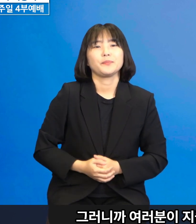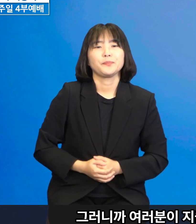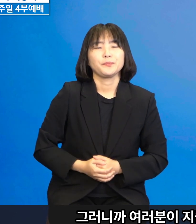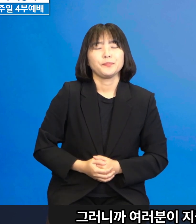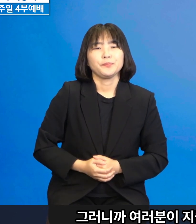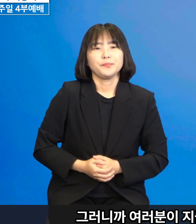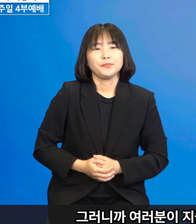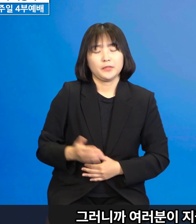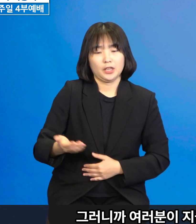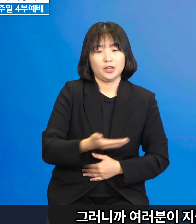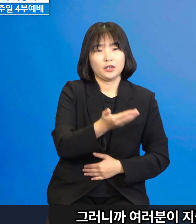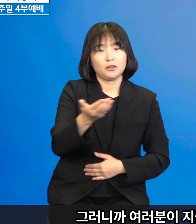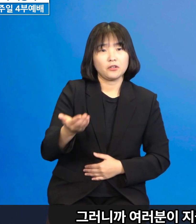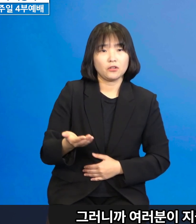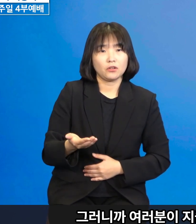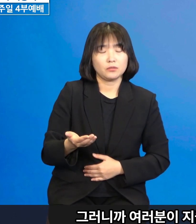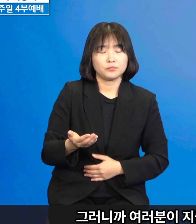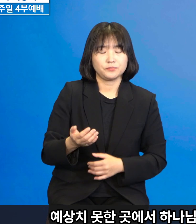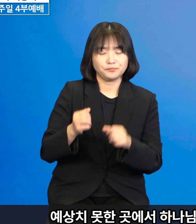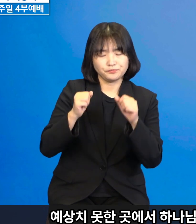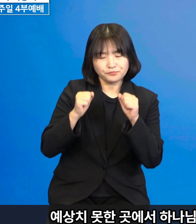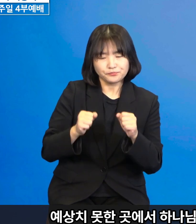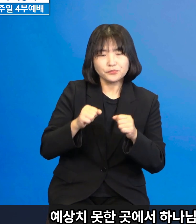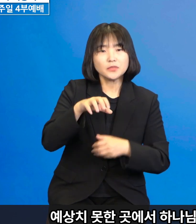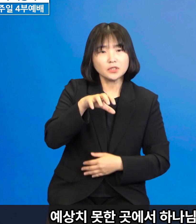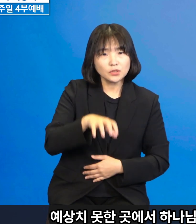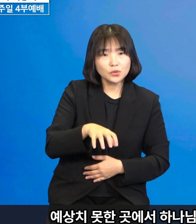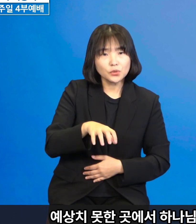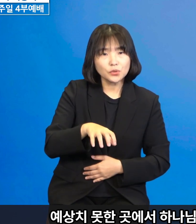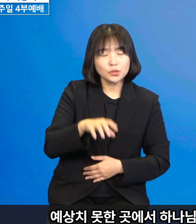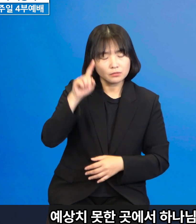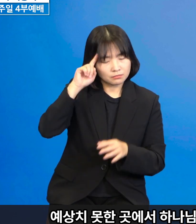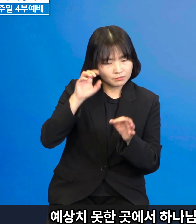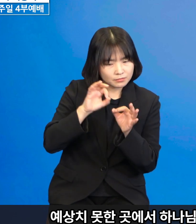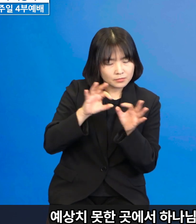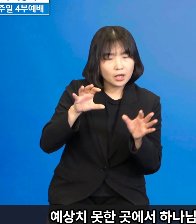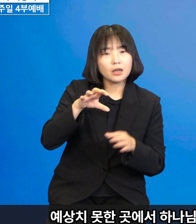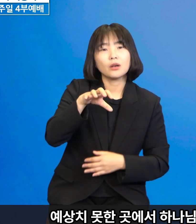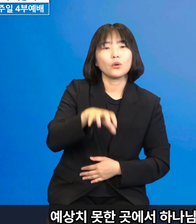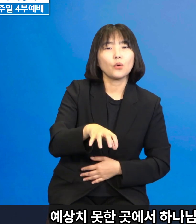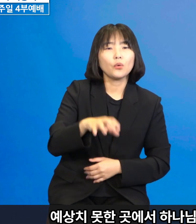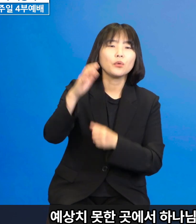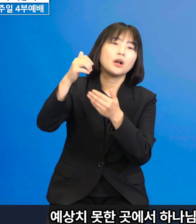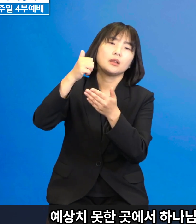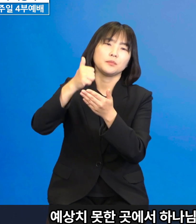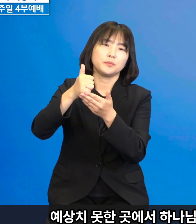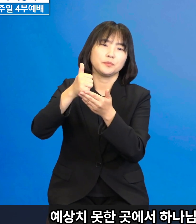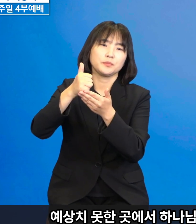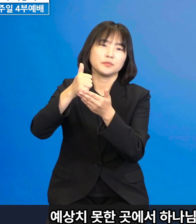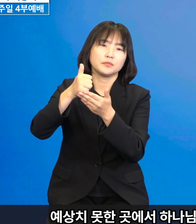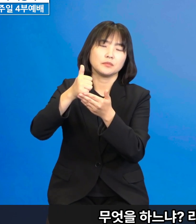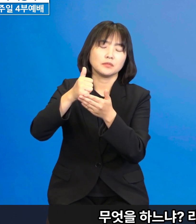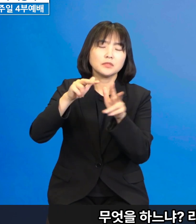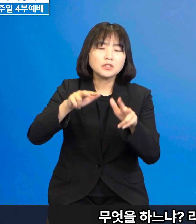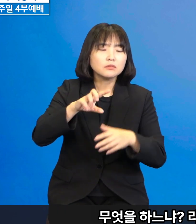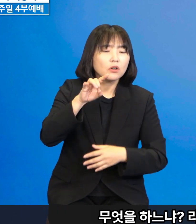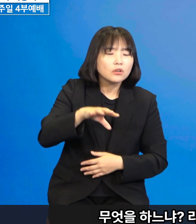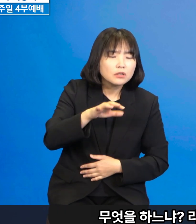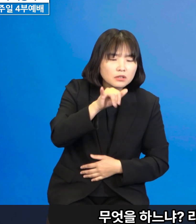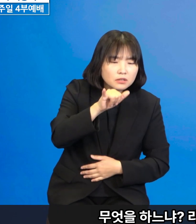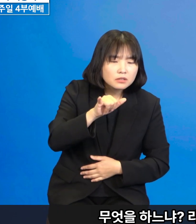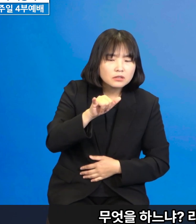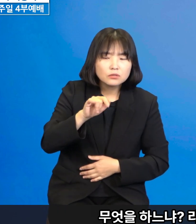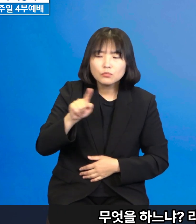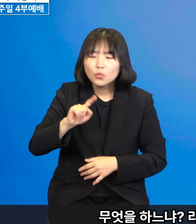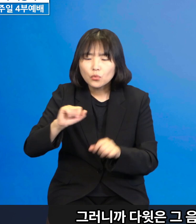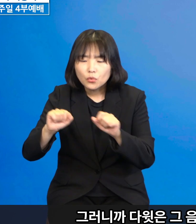그러니까 여러분이 지금 있는 곳에 어느 곳이든지 예상치 못하는 곳에서 하나님께서 문득 너 지금 어디에 있냐? 무엇을 하느냐?